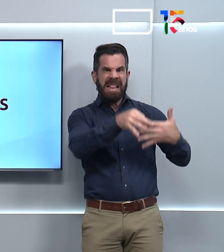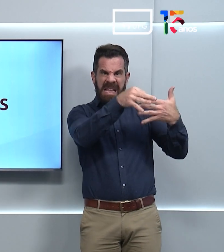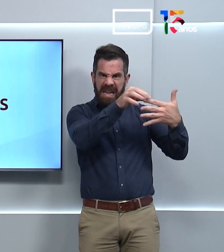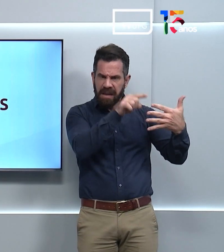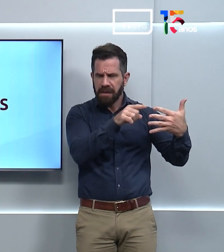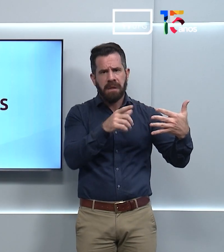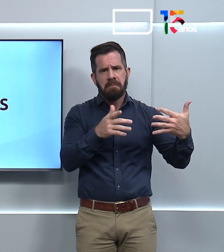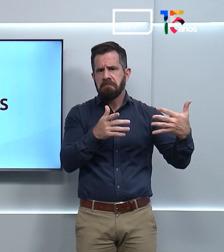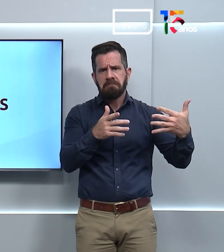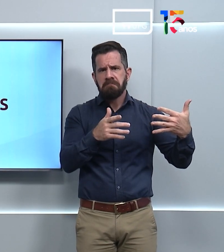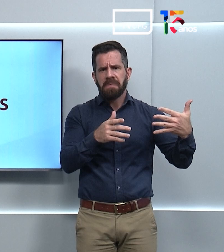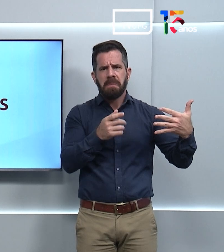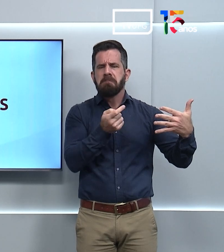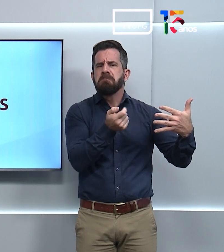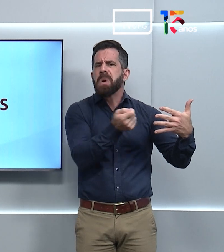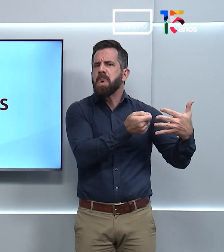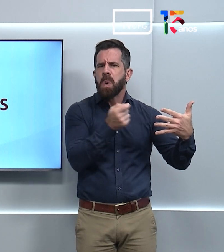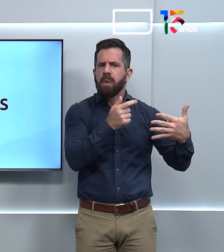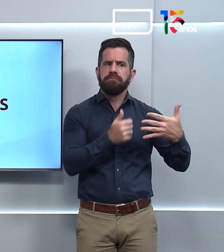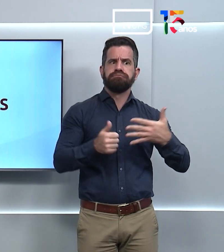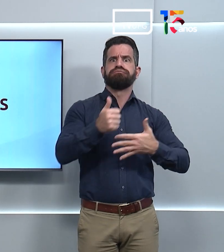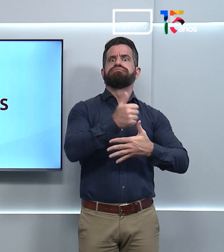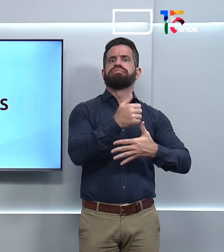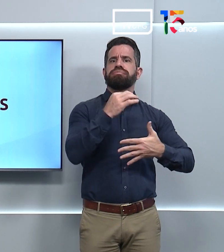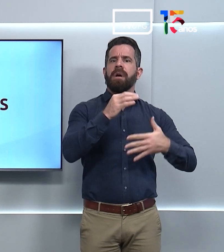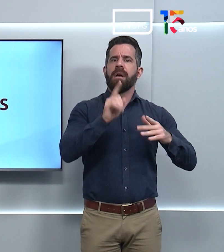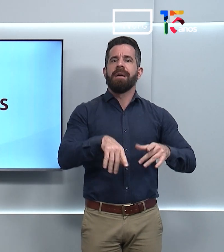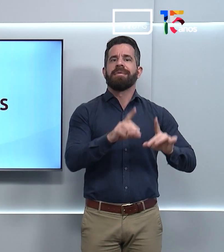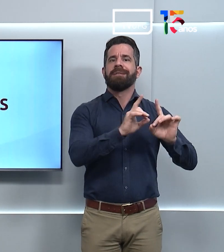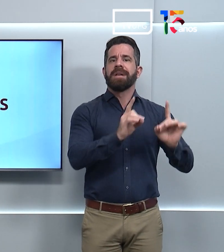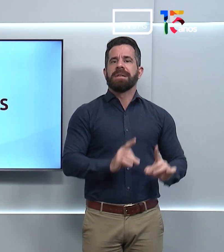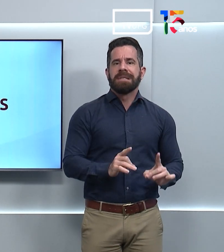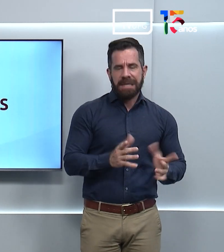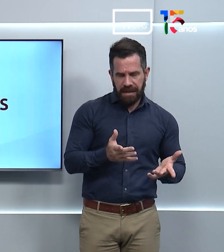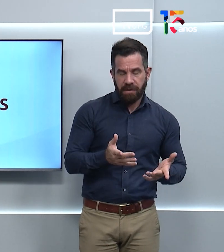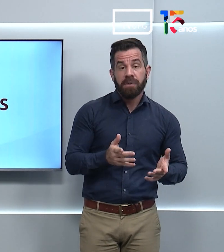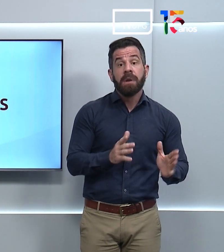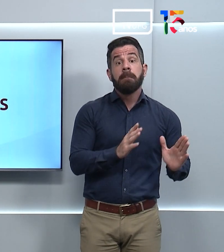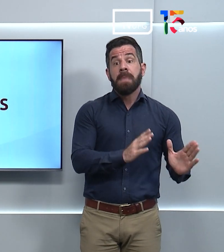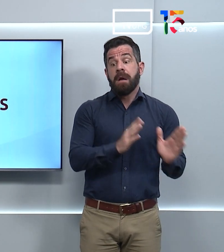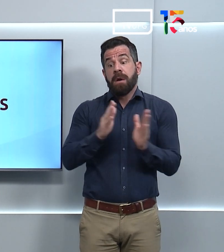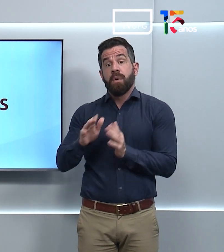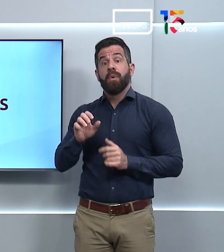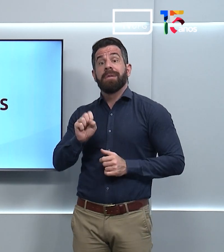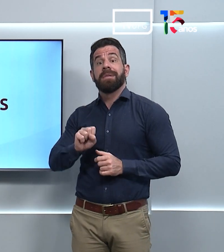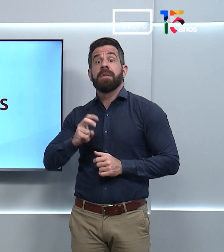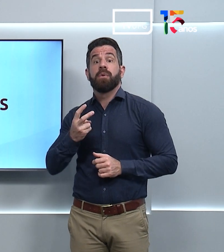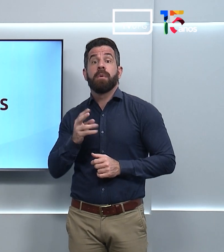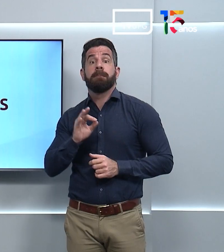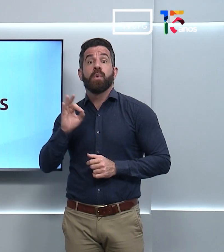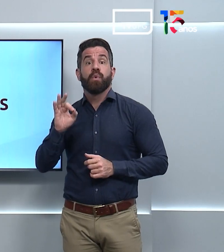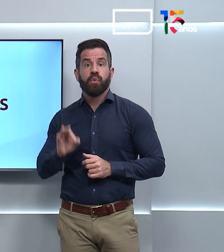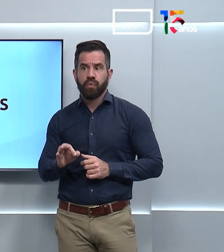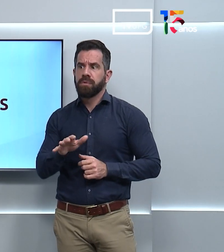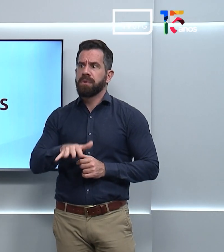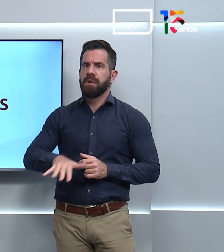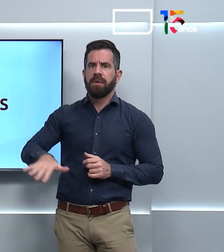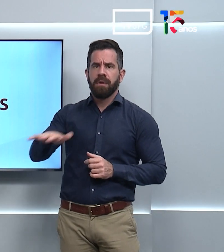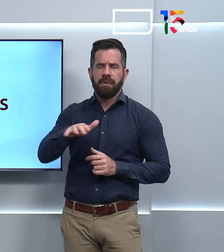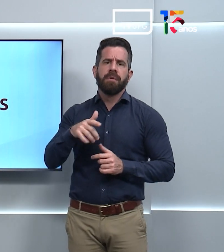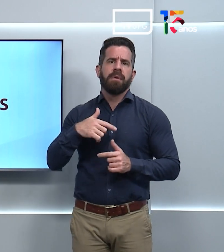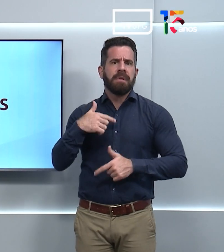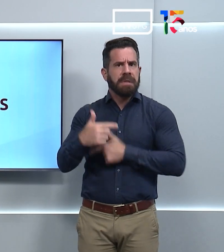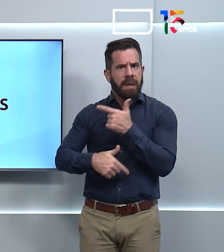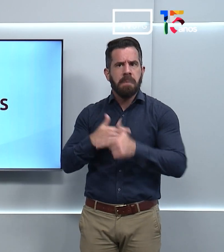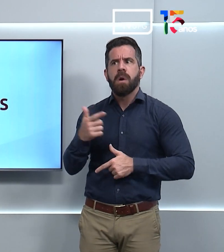são ocupadas por candidatos com deficiência. Por outro lado, 82% desses profissionais, aqueles que